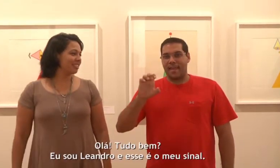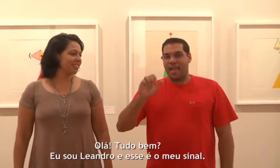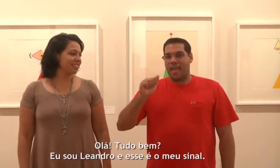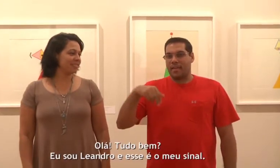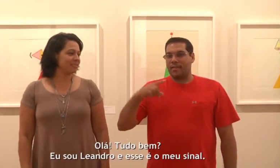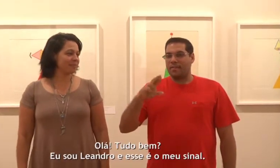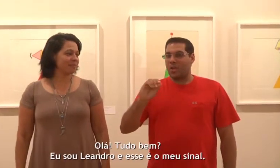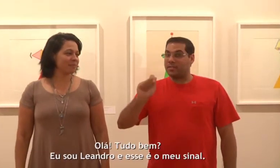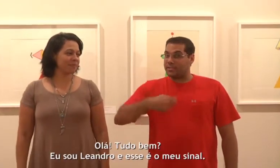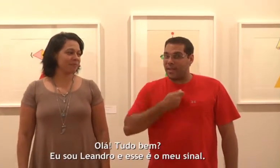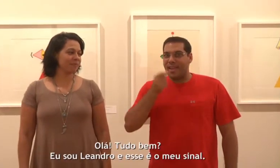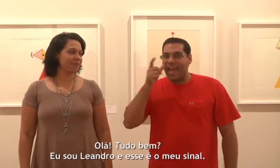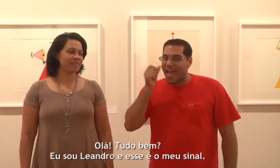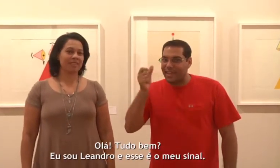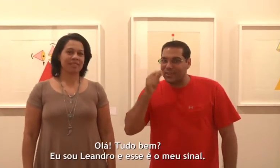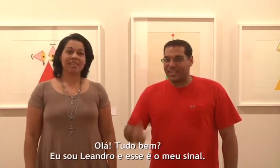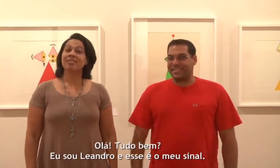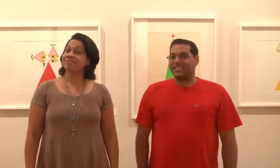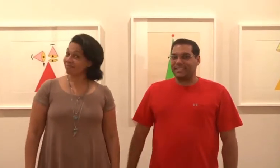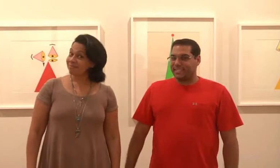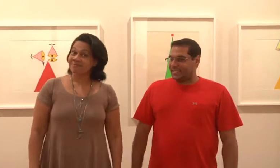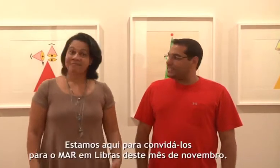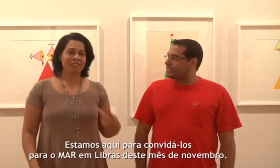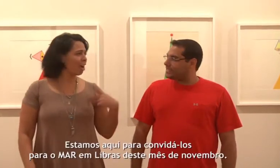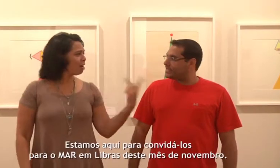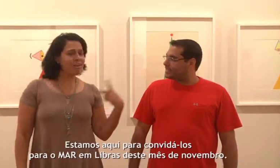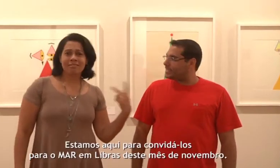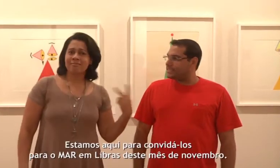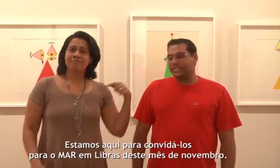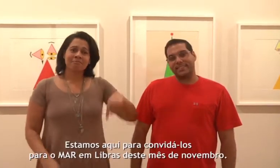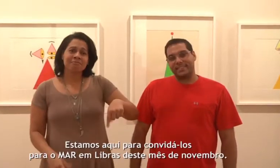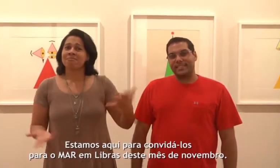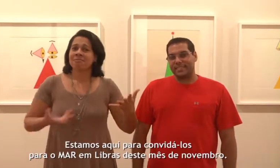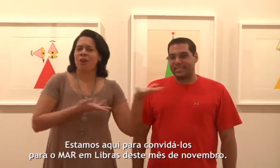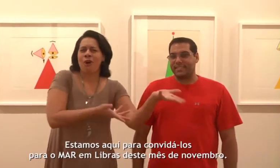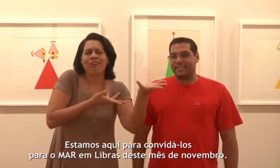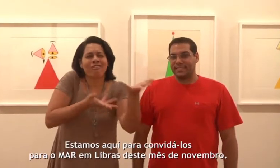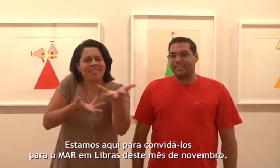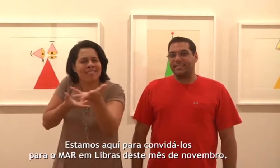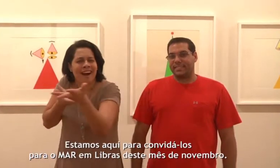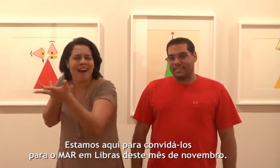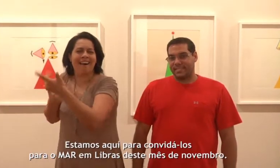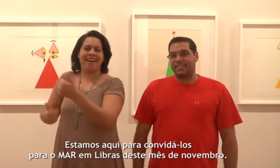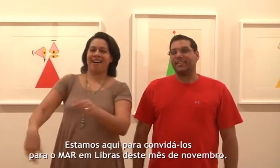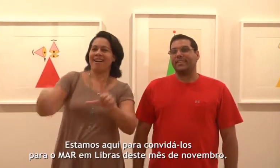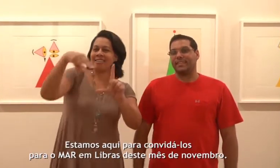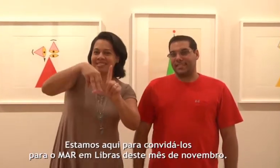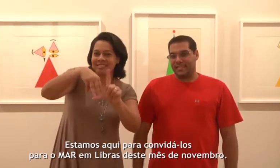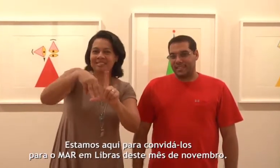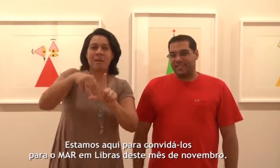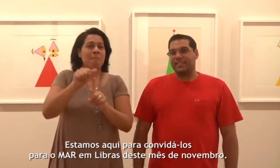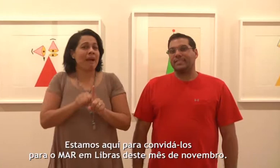tudo bem? Eu sou o Leandro e esse é o meu sinal. Estamos aqui para convidá-los para o Mar em Libras,